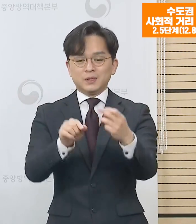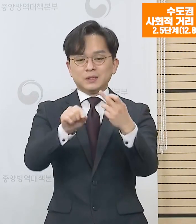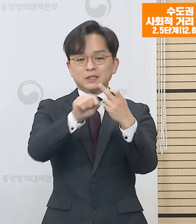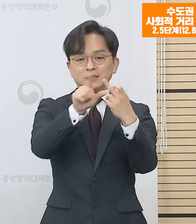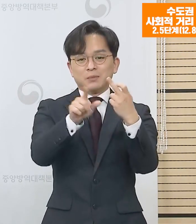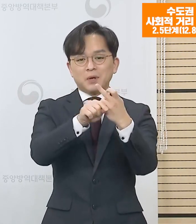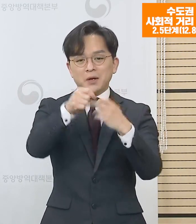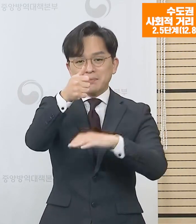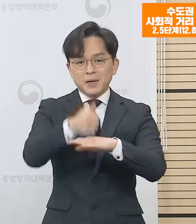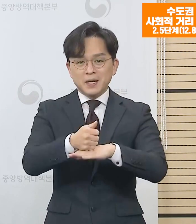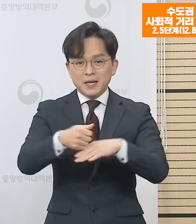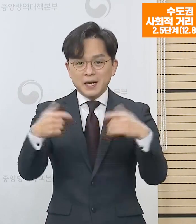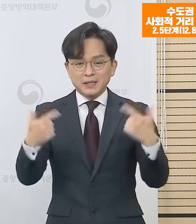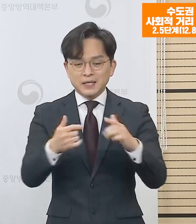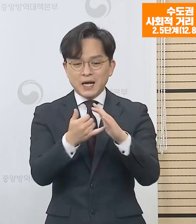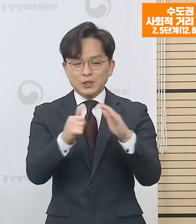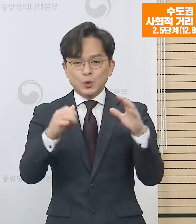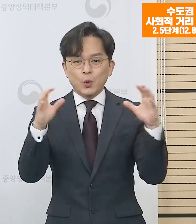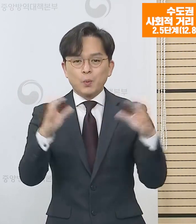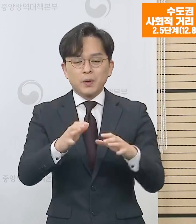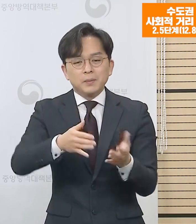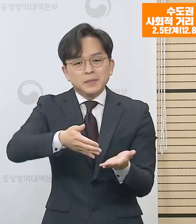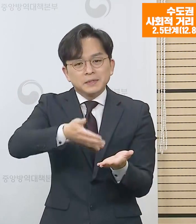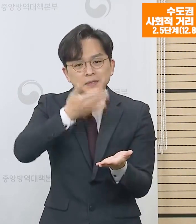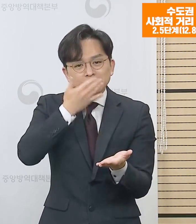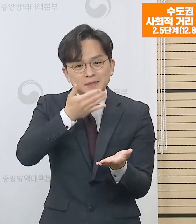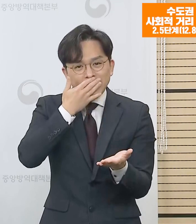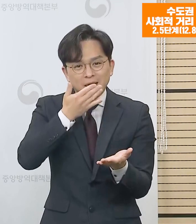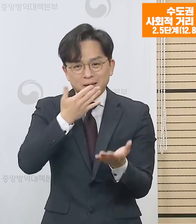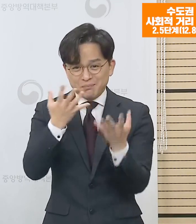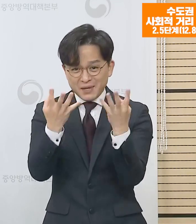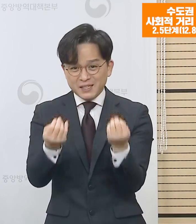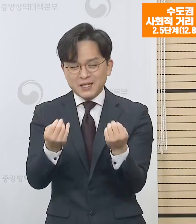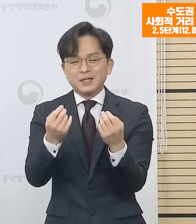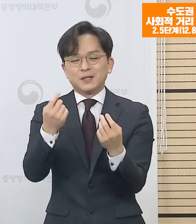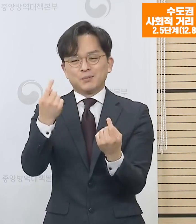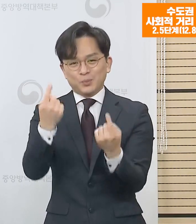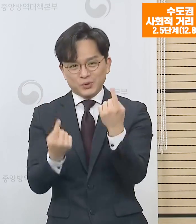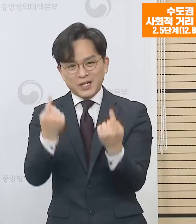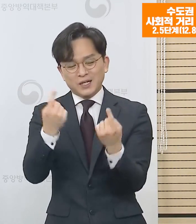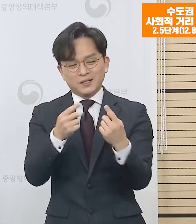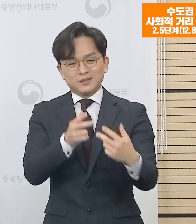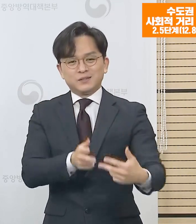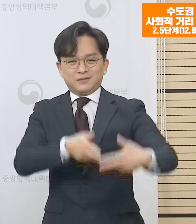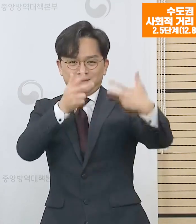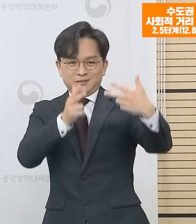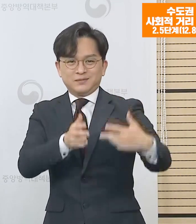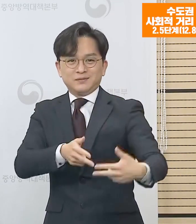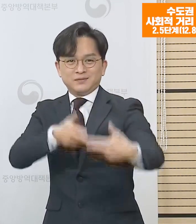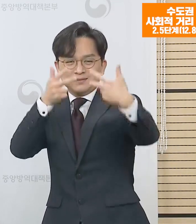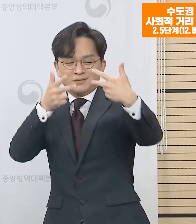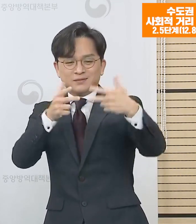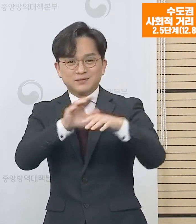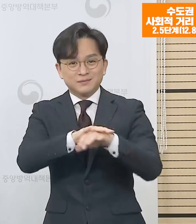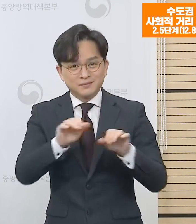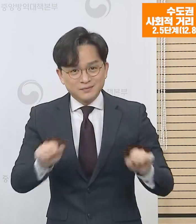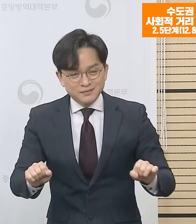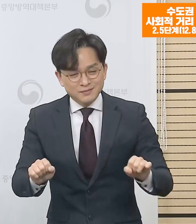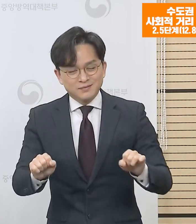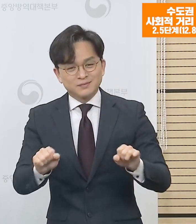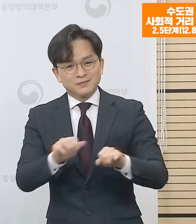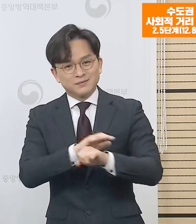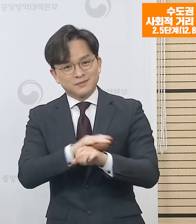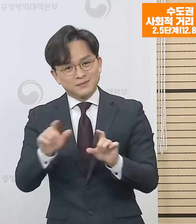연말연시에는 동거 가족 단위로 집에서 안전하게 보내면서 영상통화 등을 이용해서 비대면으로 마음을